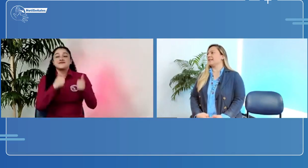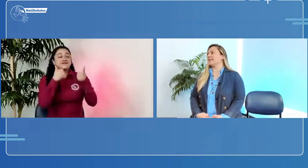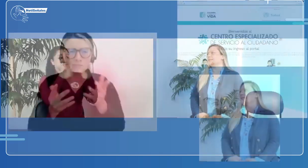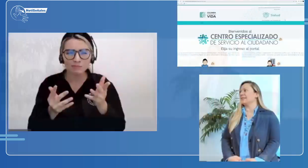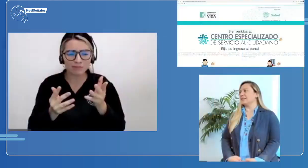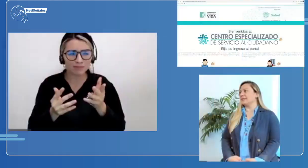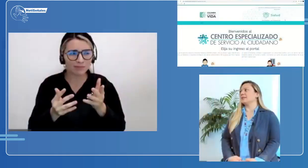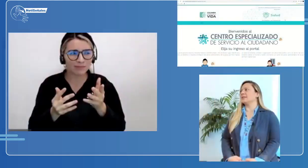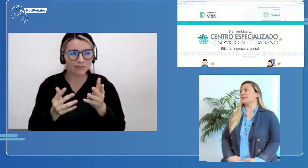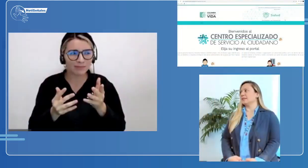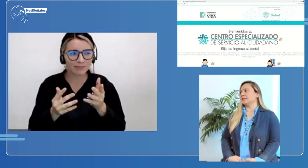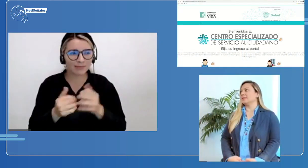Vale,